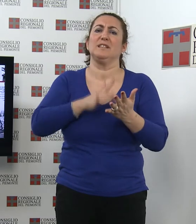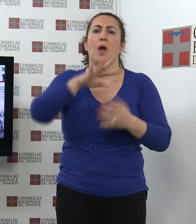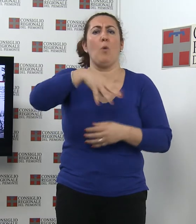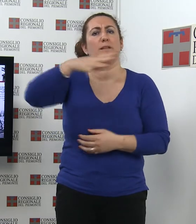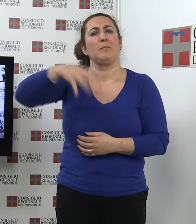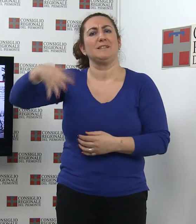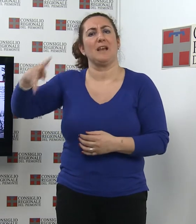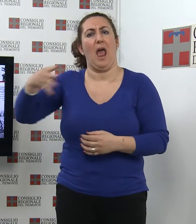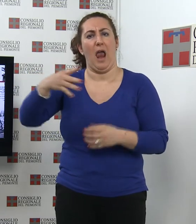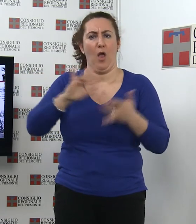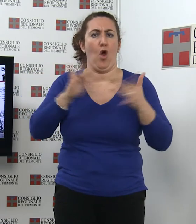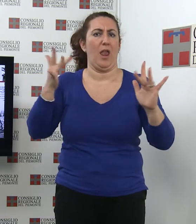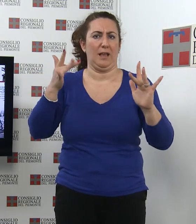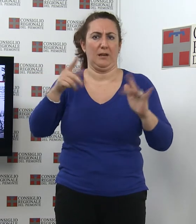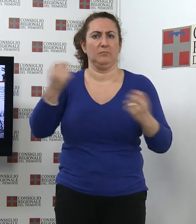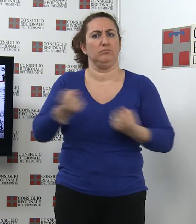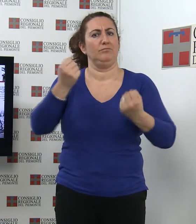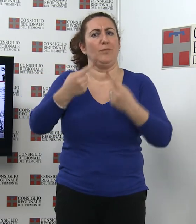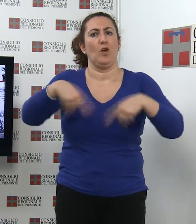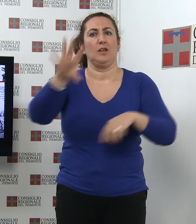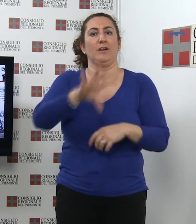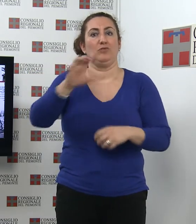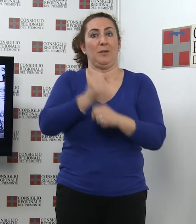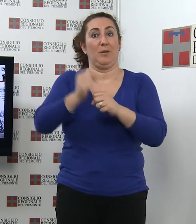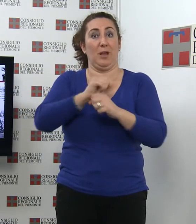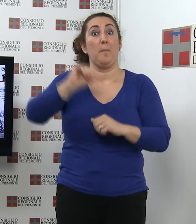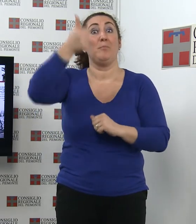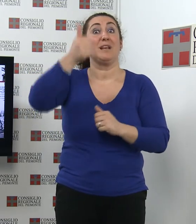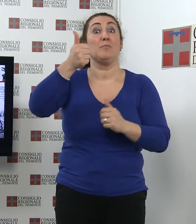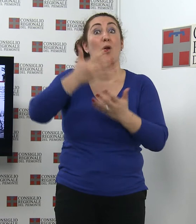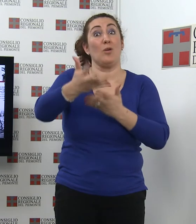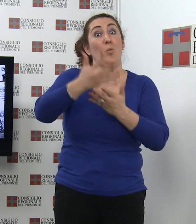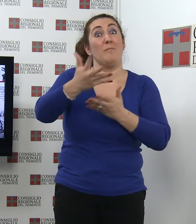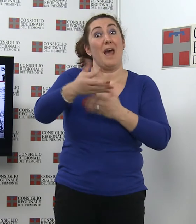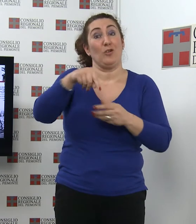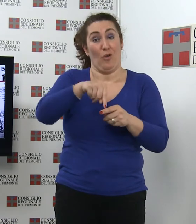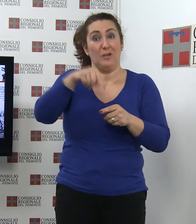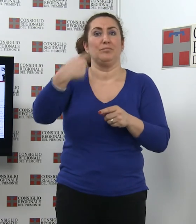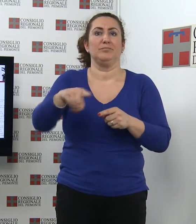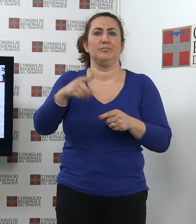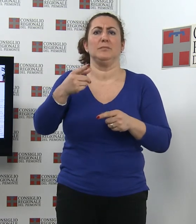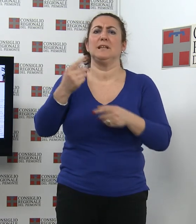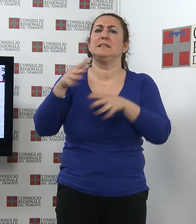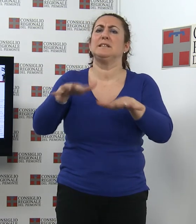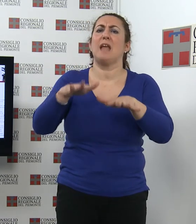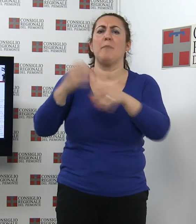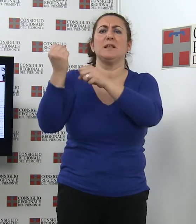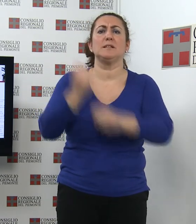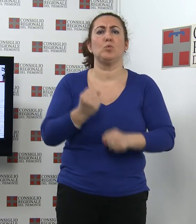Consiglio regionale del Piemonte. Il primo numero è dedicato alla vasta tematica delle riforme del sistema istituzionale, attualmente all'ordine